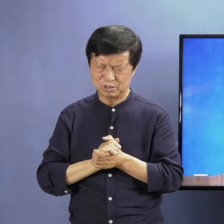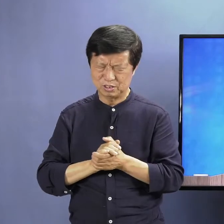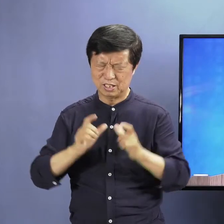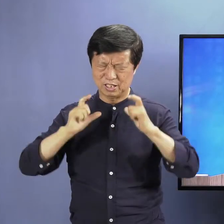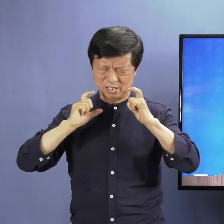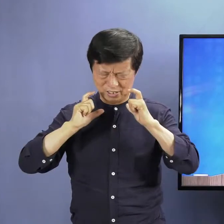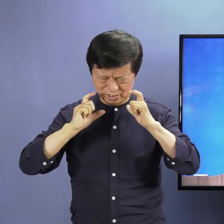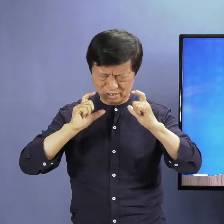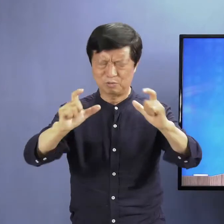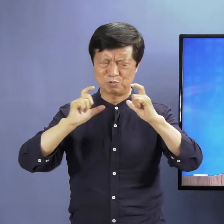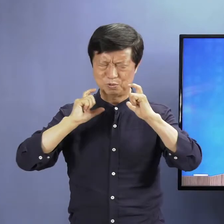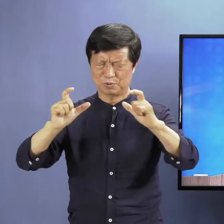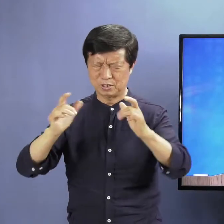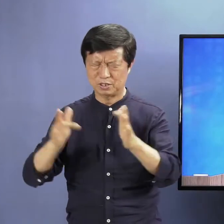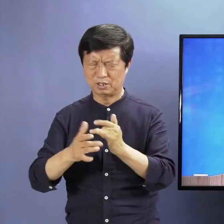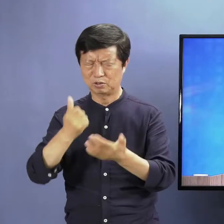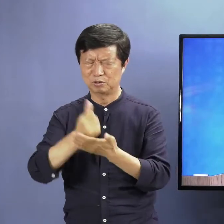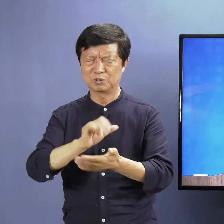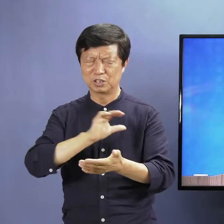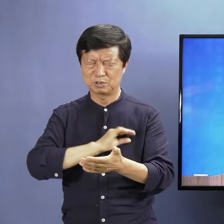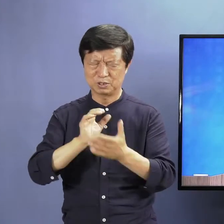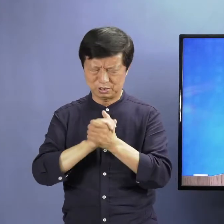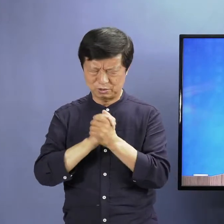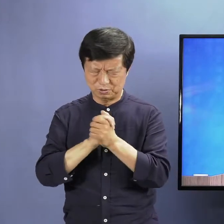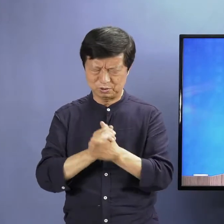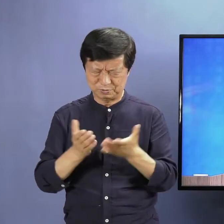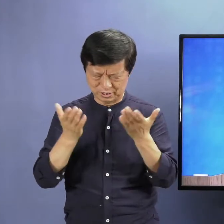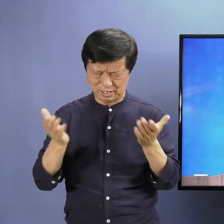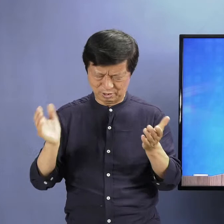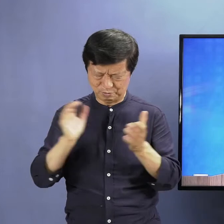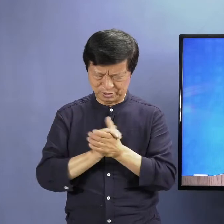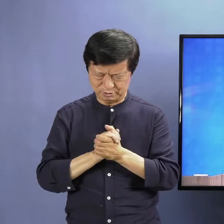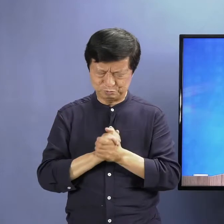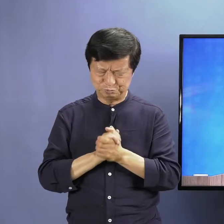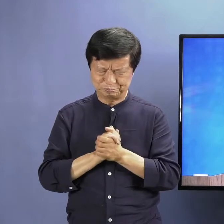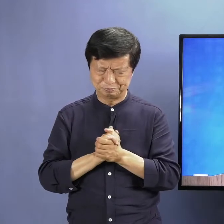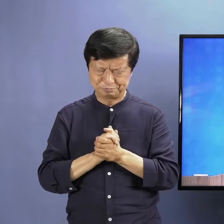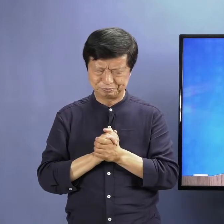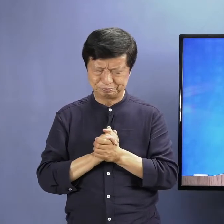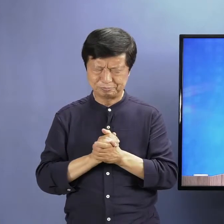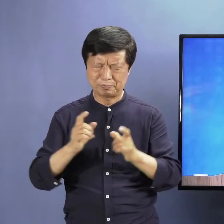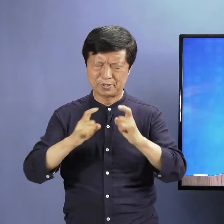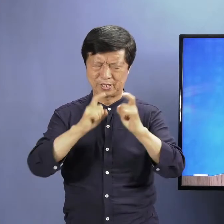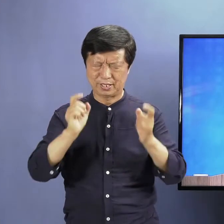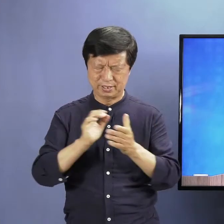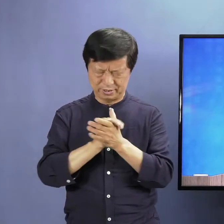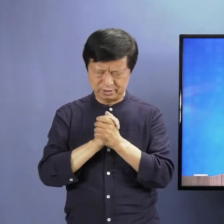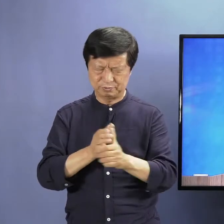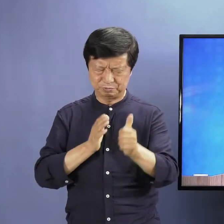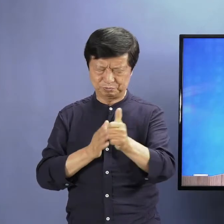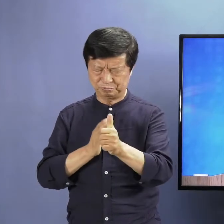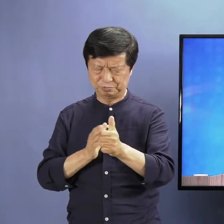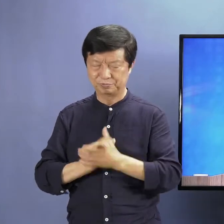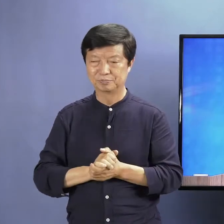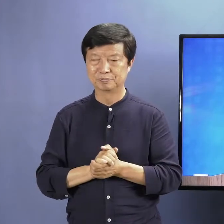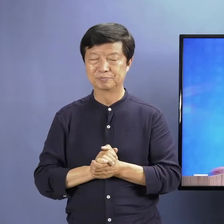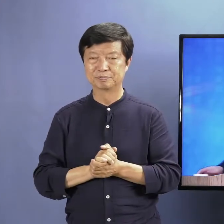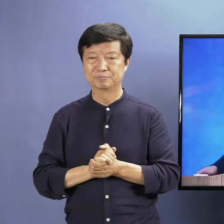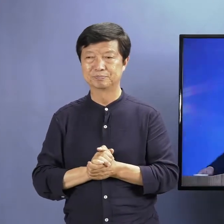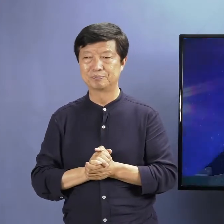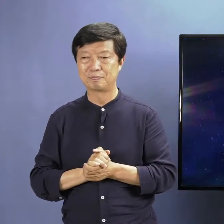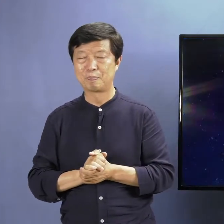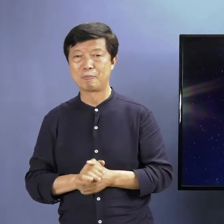선포합니다. 예수님의 이름으로 기도합니다. 아멘. 개인적으로 기도하는 시간을 갖겠습니다. 기도하겠습니다.